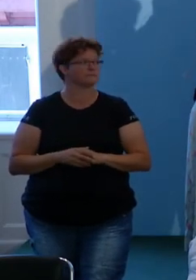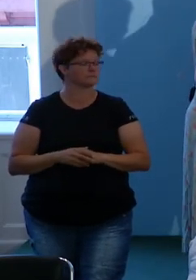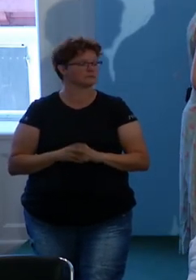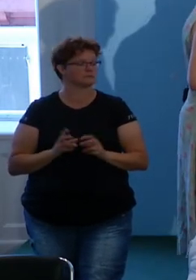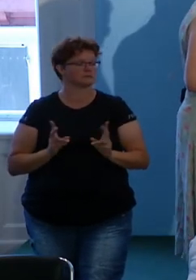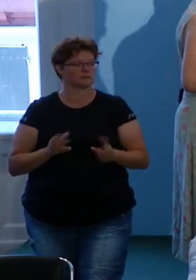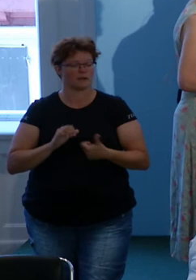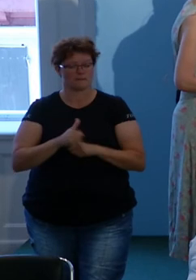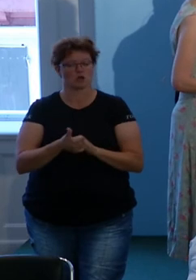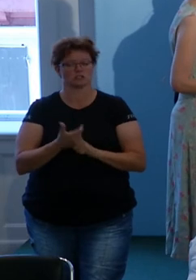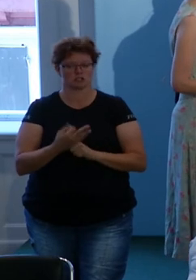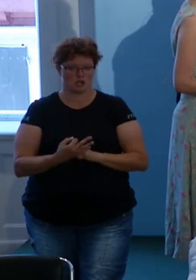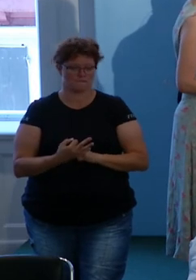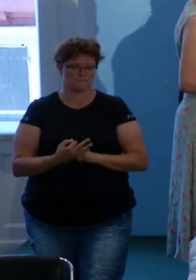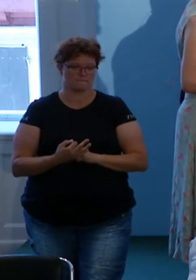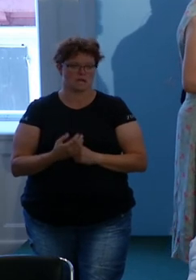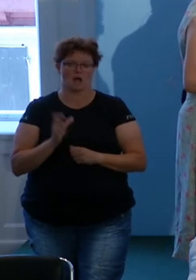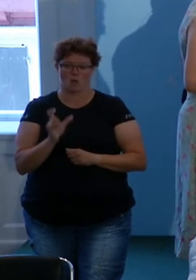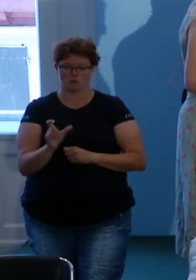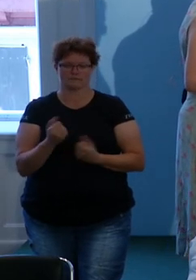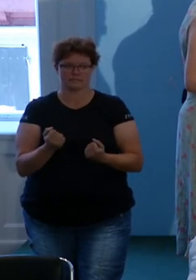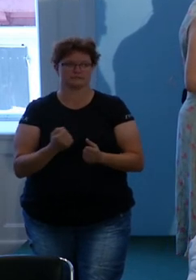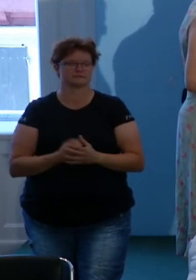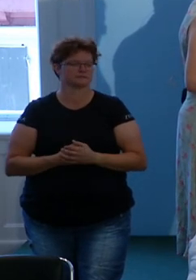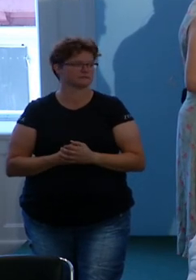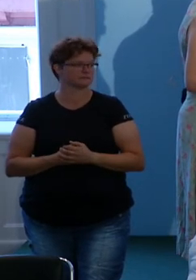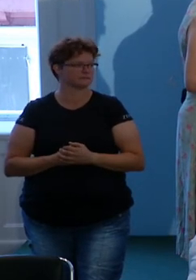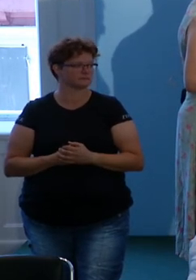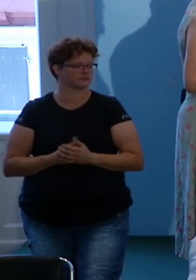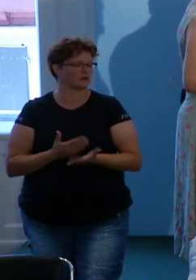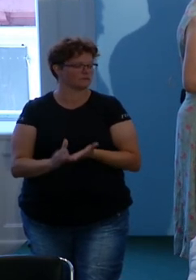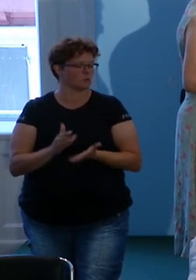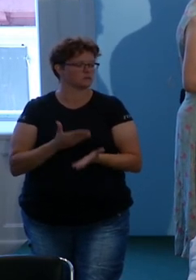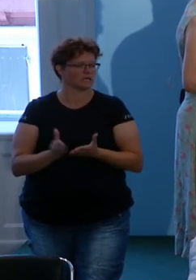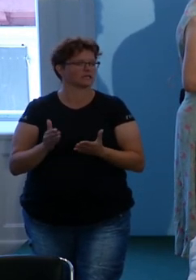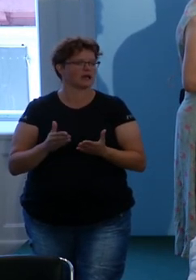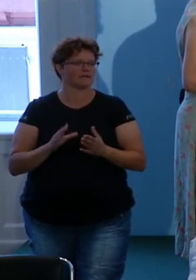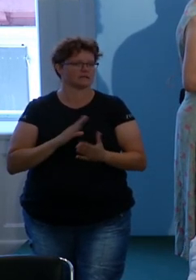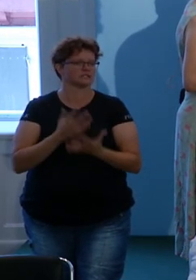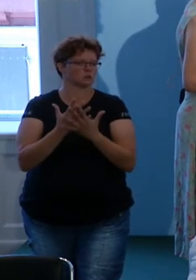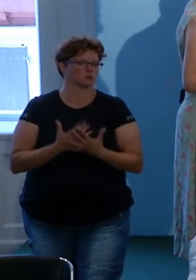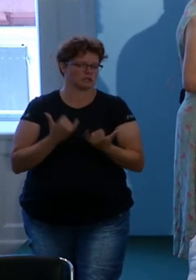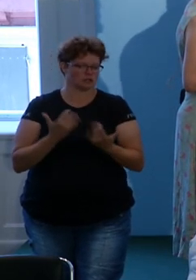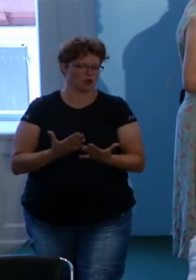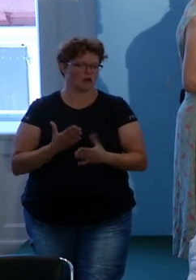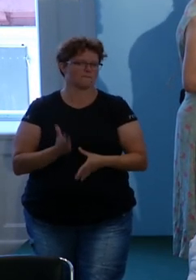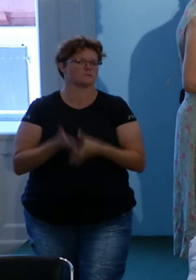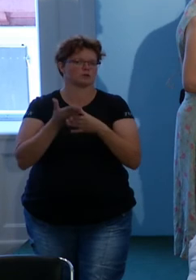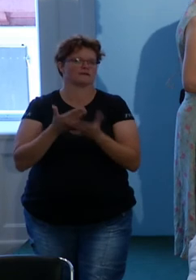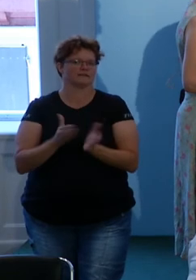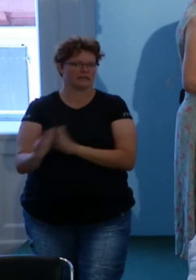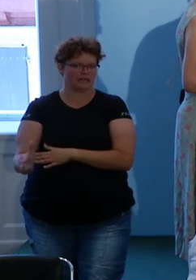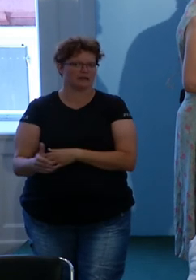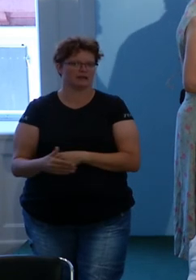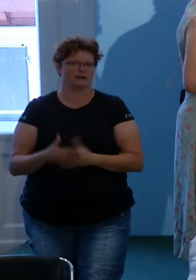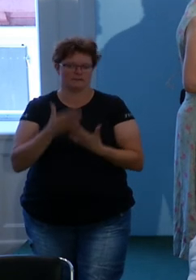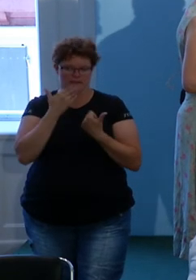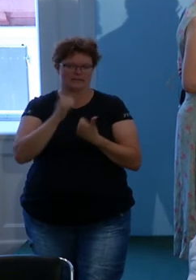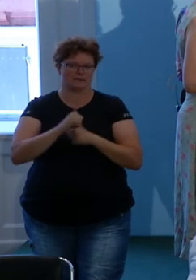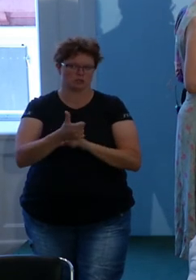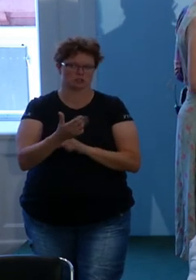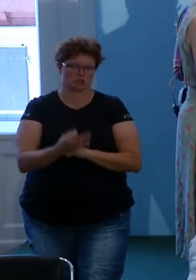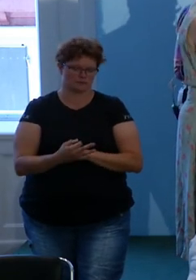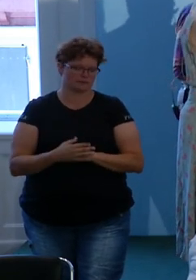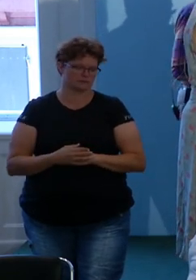tycker partnerskap är det som är ordet, tycker jag. Håll ihop det och så fortsätt. Det finns en struktur idag, bygg på den och ett bättre partnerskap,